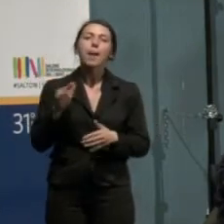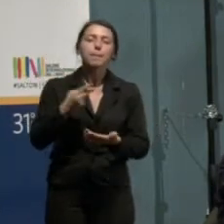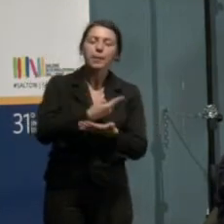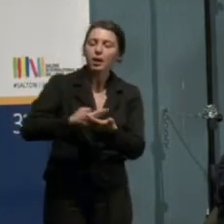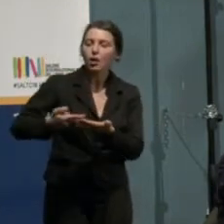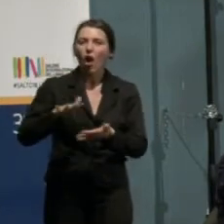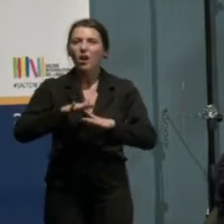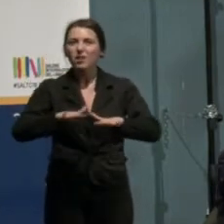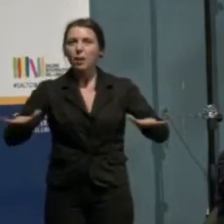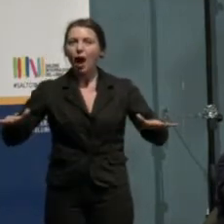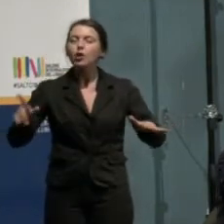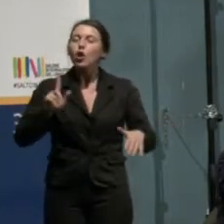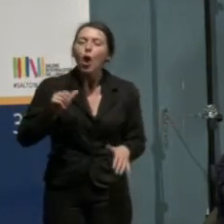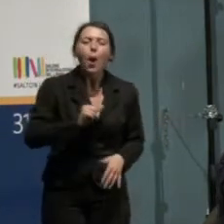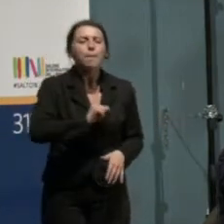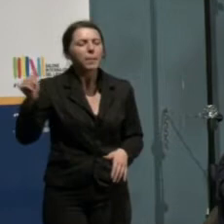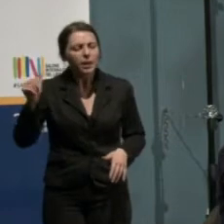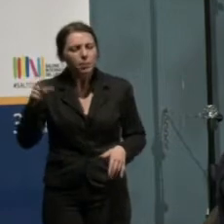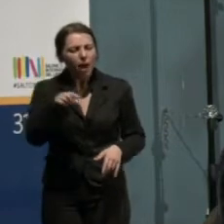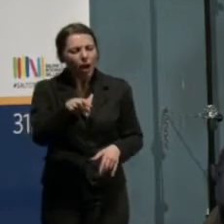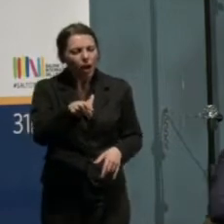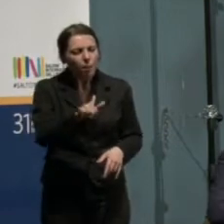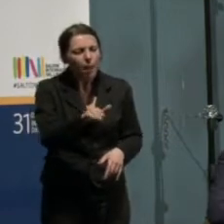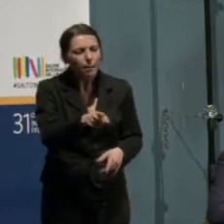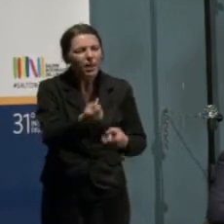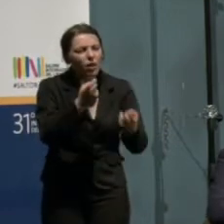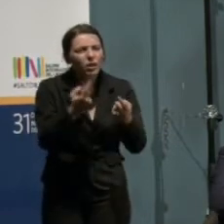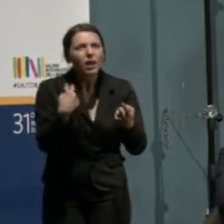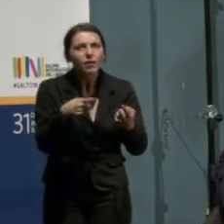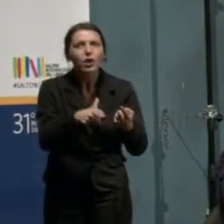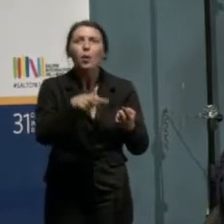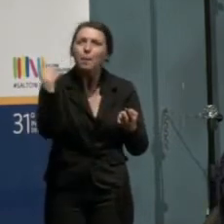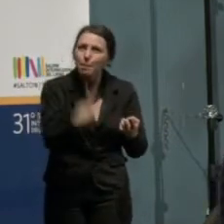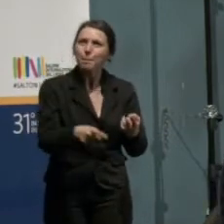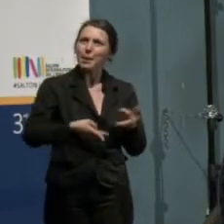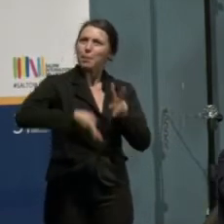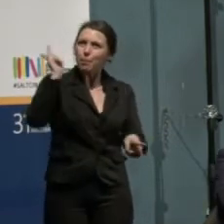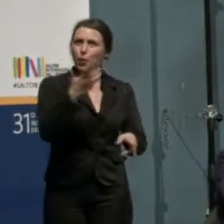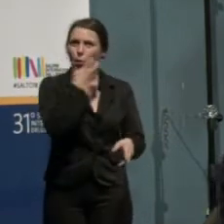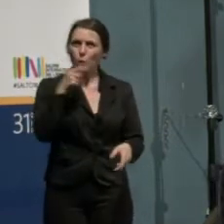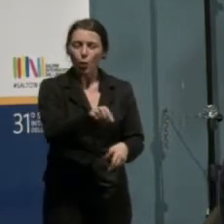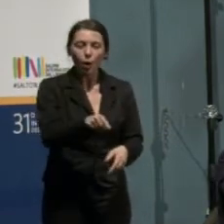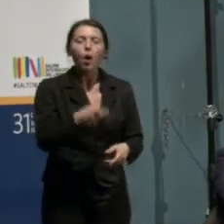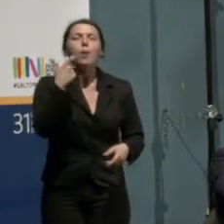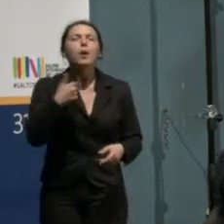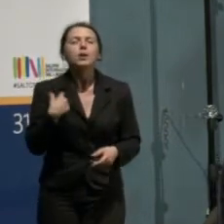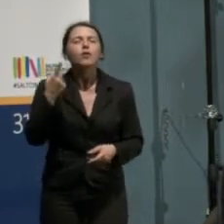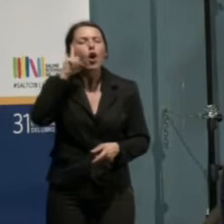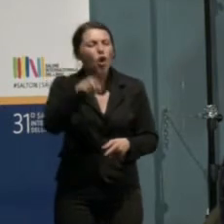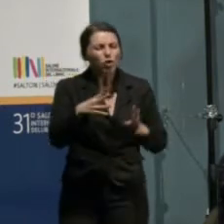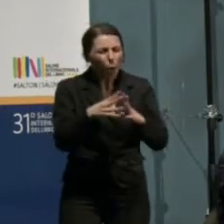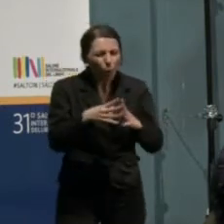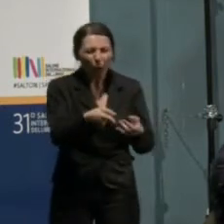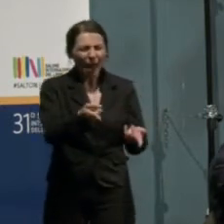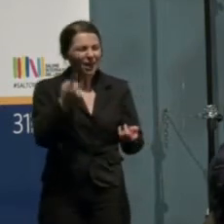pensava che venisse prima la conoscenza del luogo da dove fuggiva quel bambino perché se io lo so da quale guerra da quale terrore da dove sta